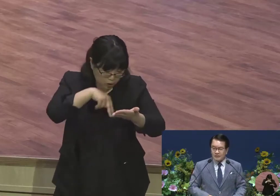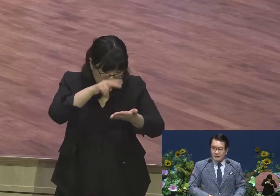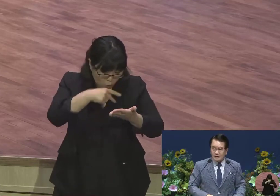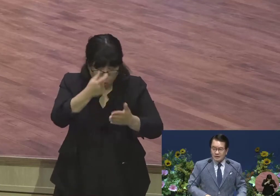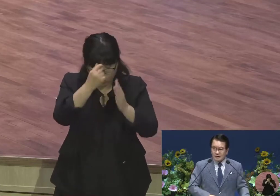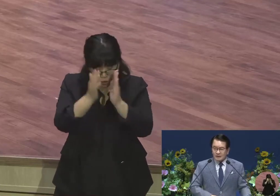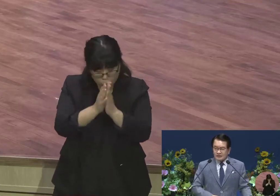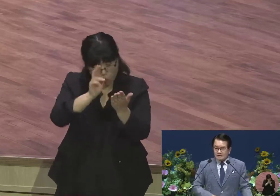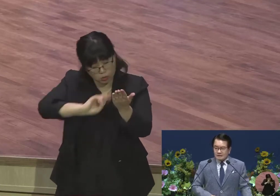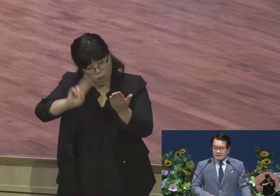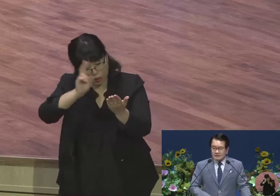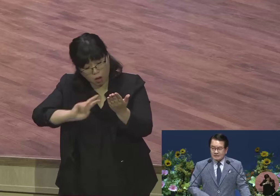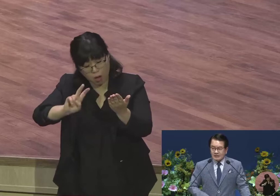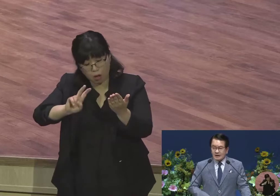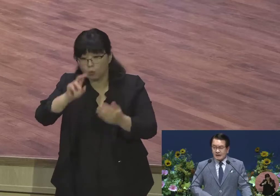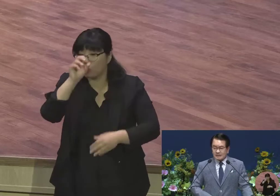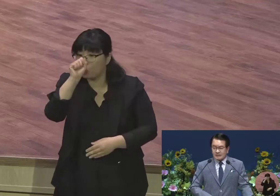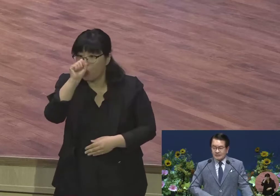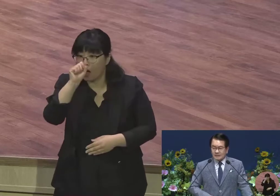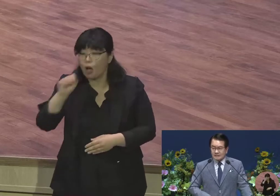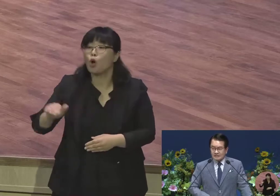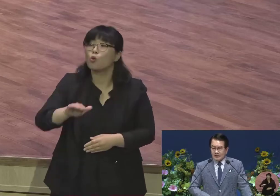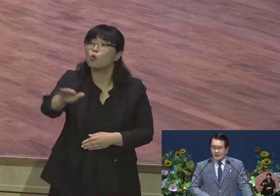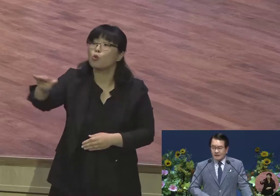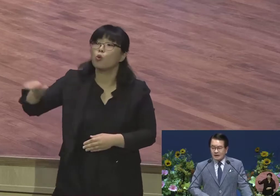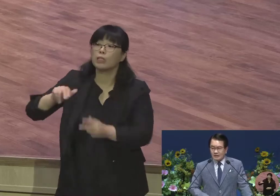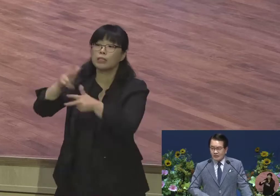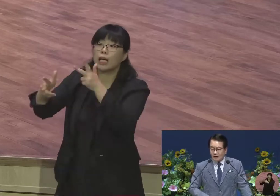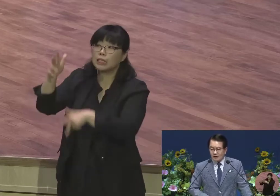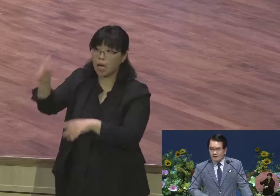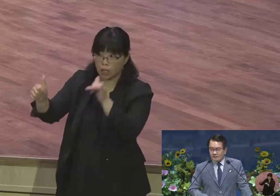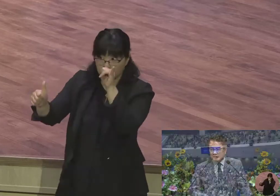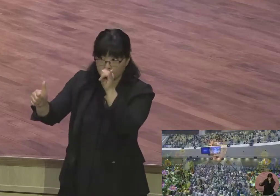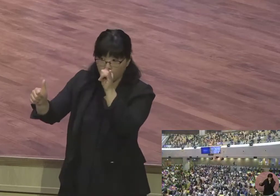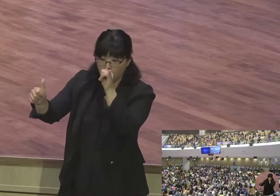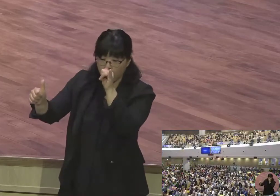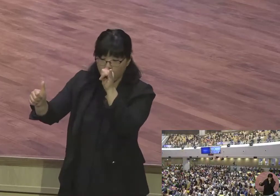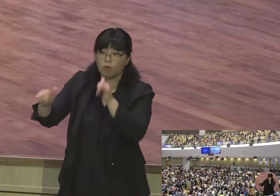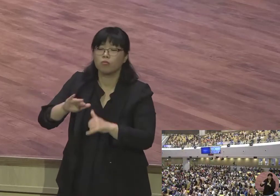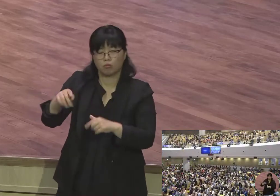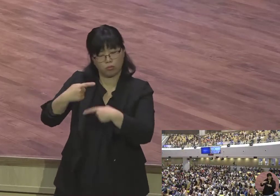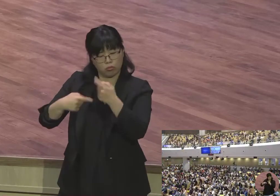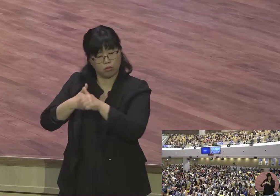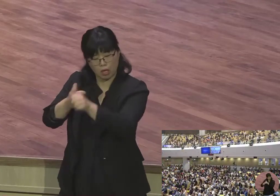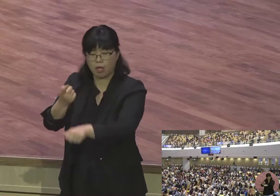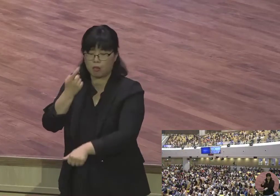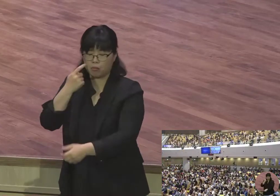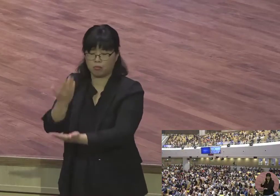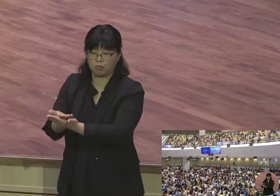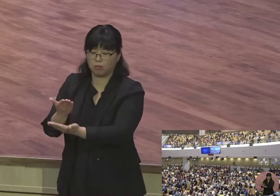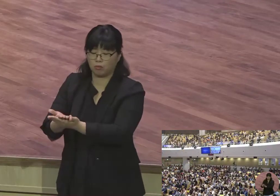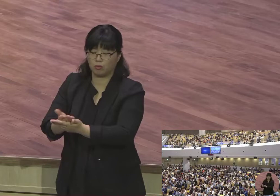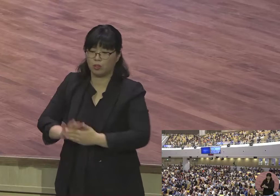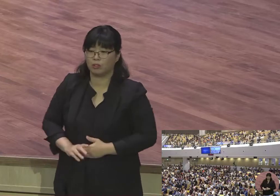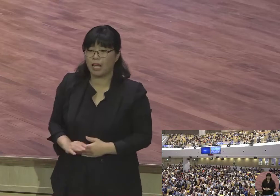우리 사장님들 따라하세요. 내 회사도 교회다.